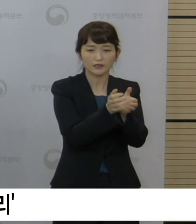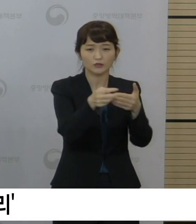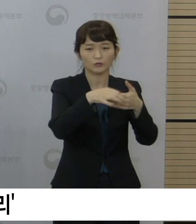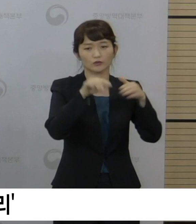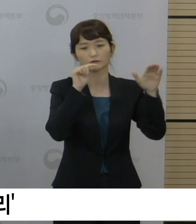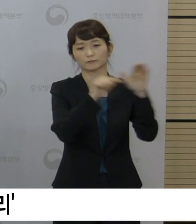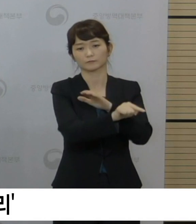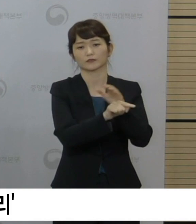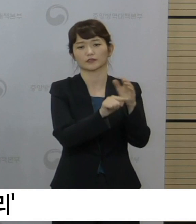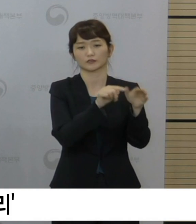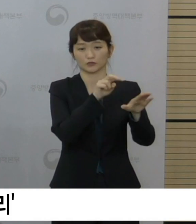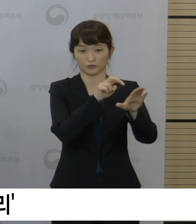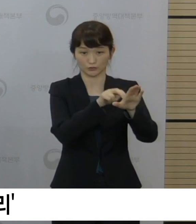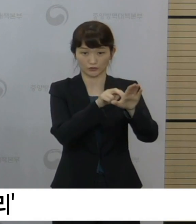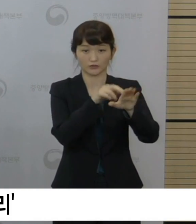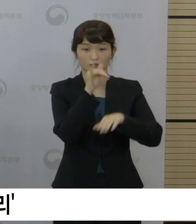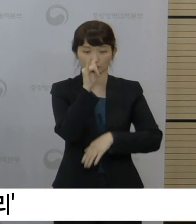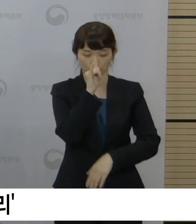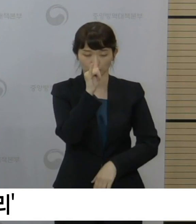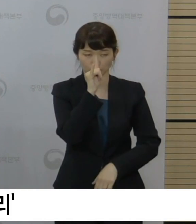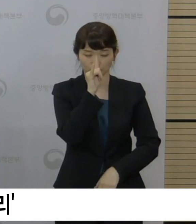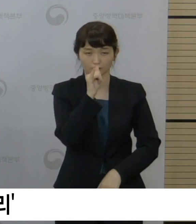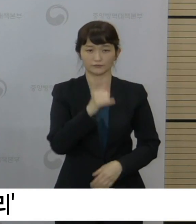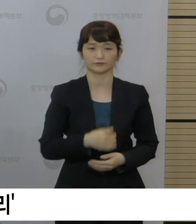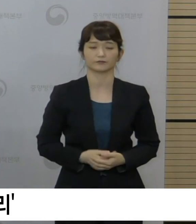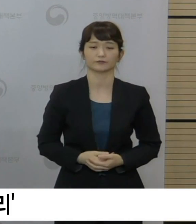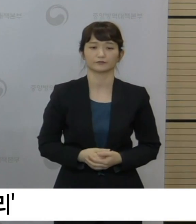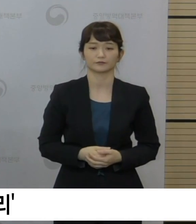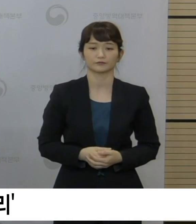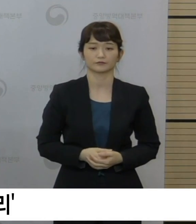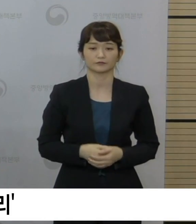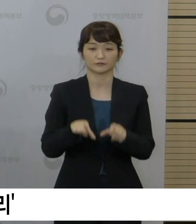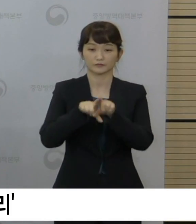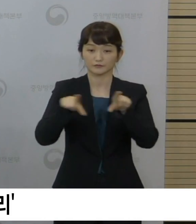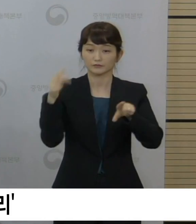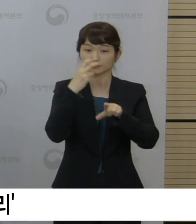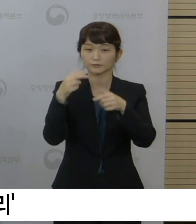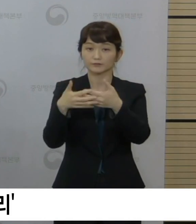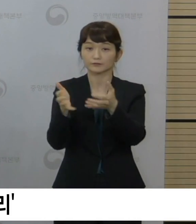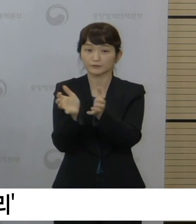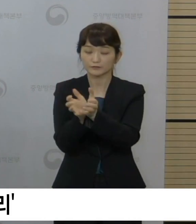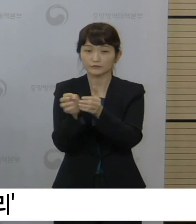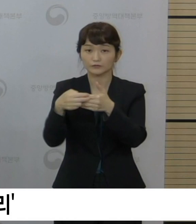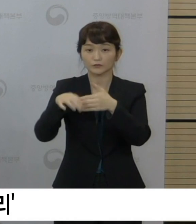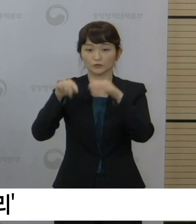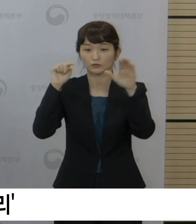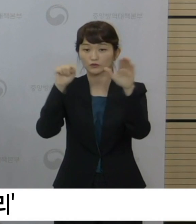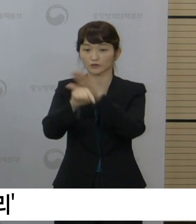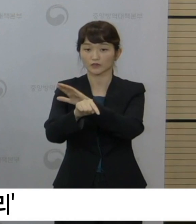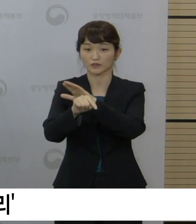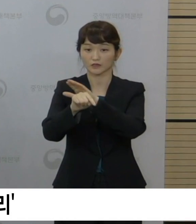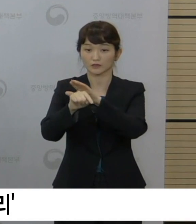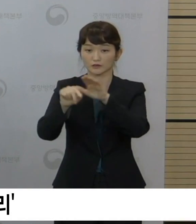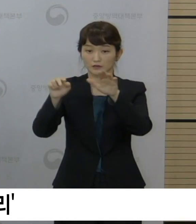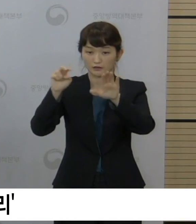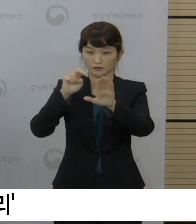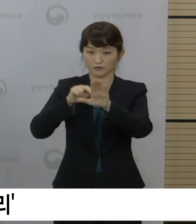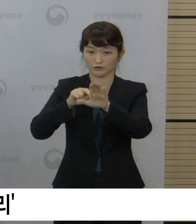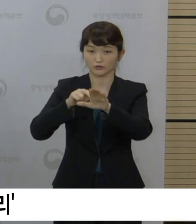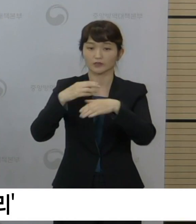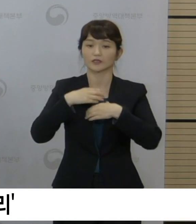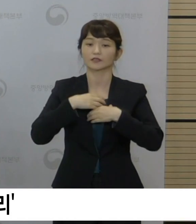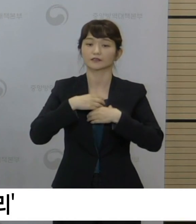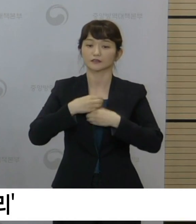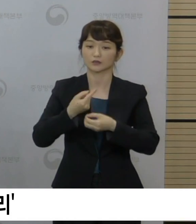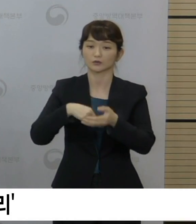관리 체계에서 관리가 가능합니다. 일반 관리군은 대면 진료 체계 안정화에 따라